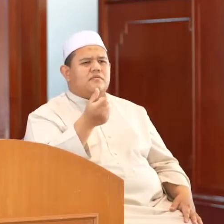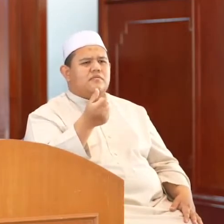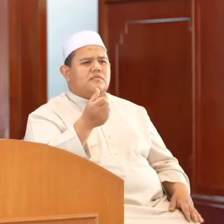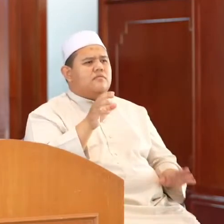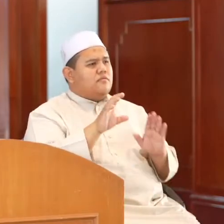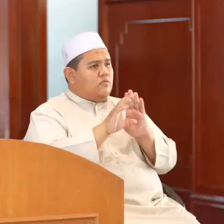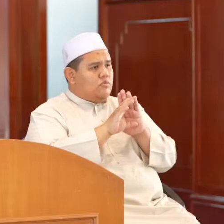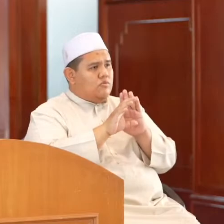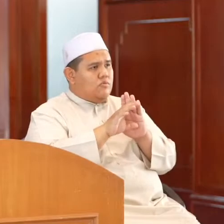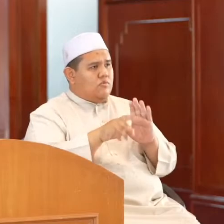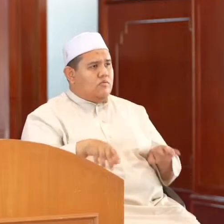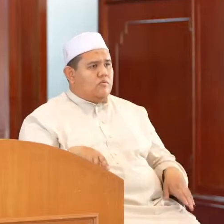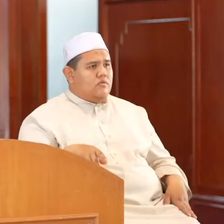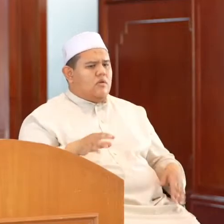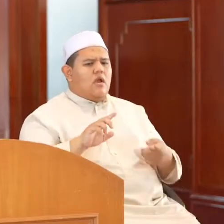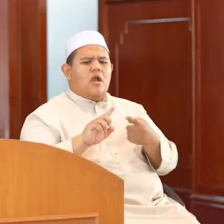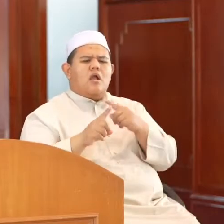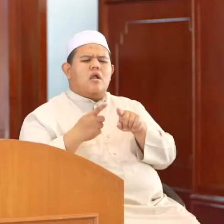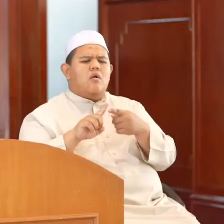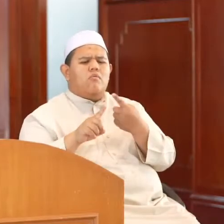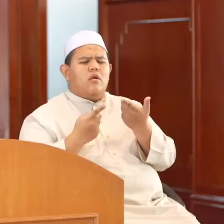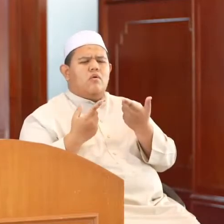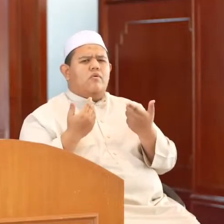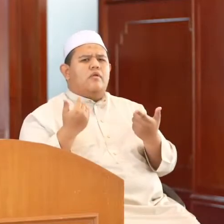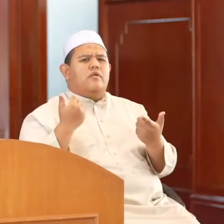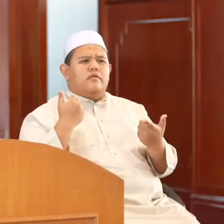sebagai contoh kawan kita,